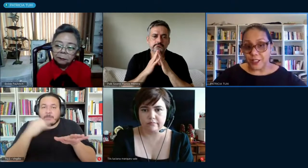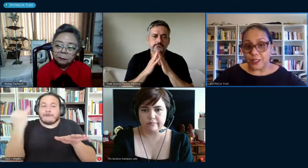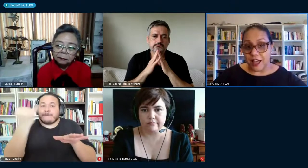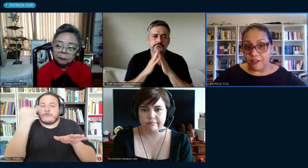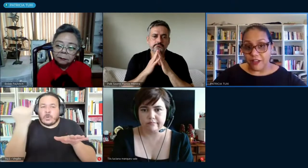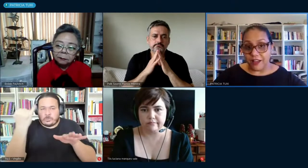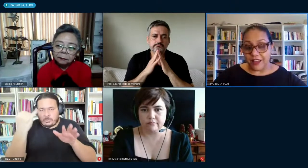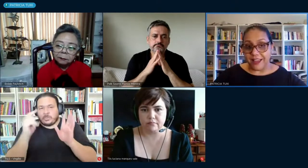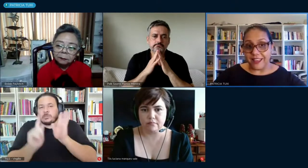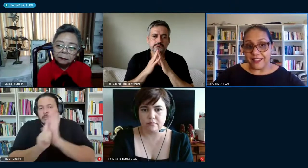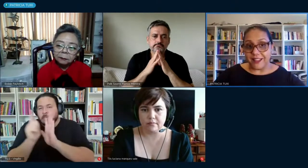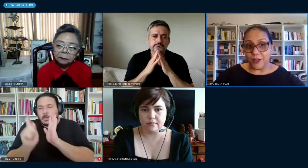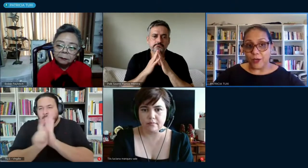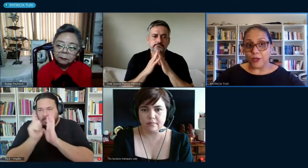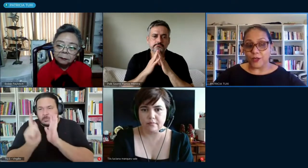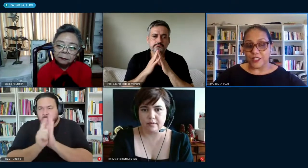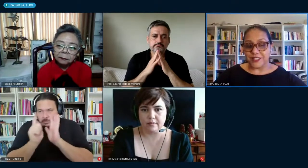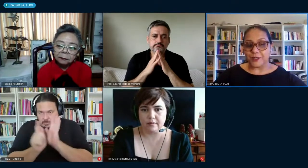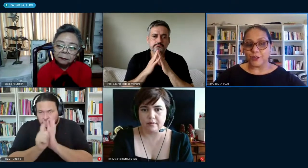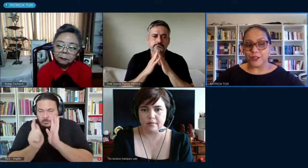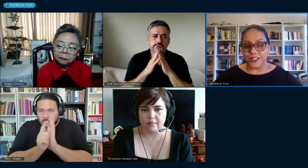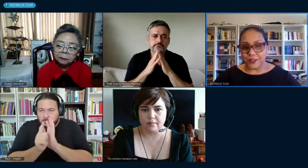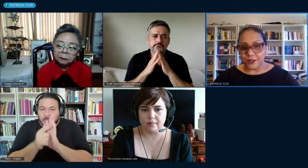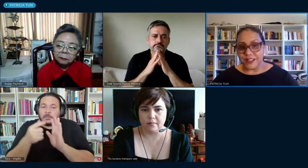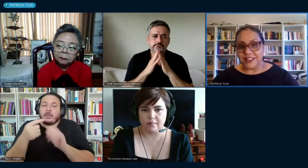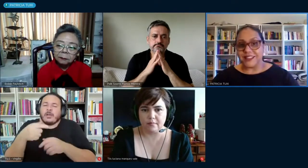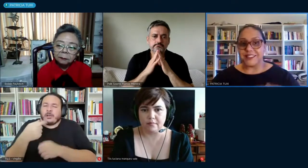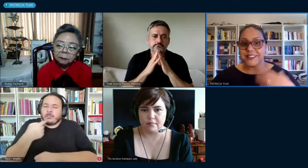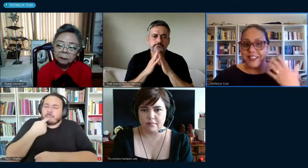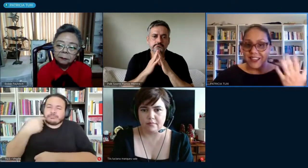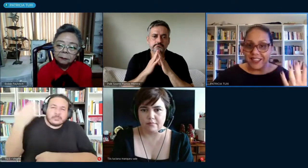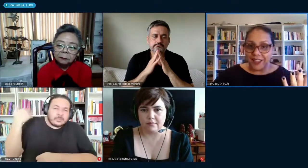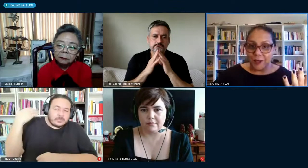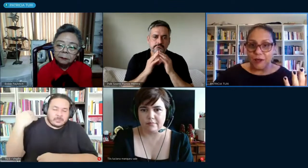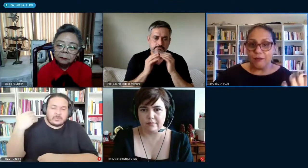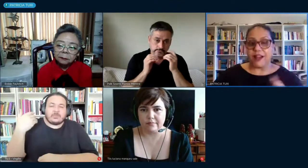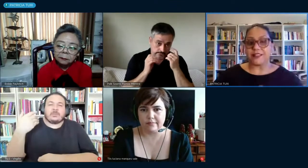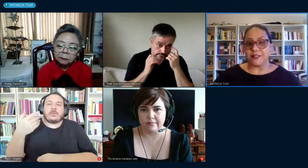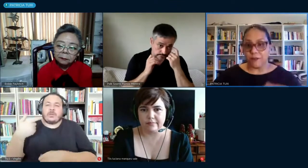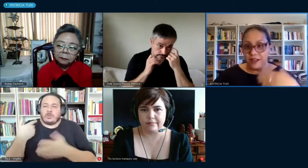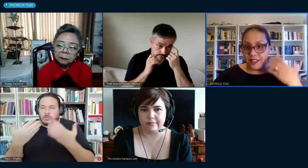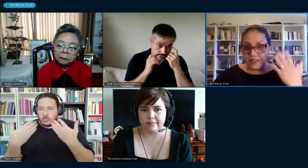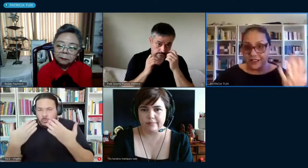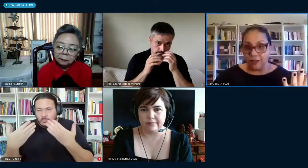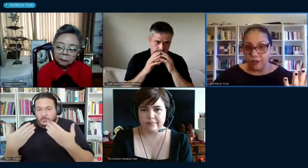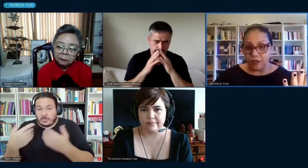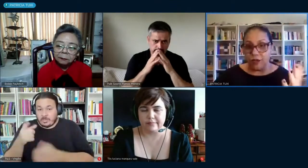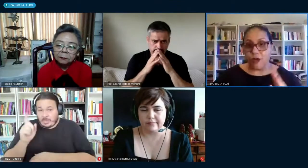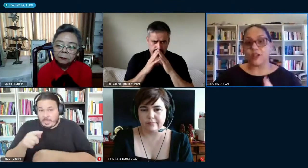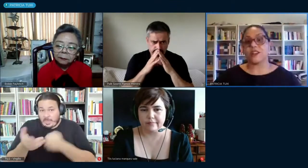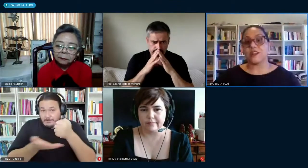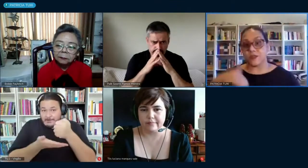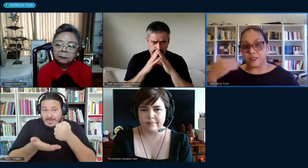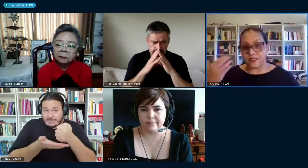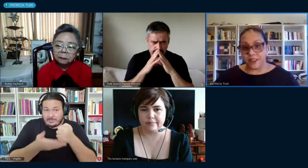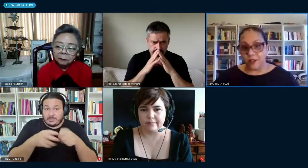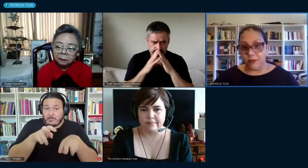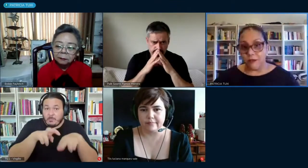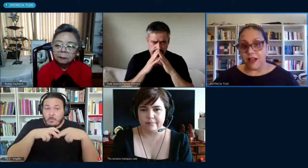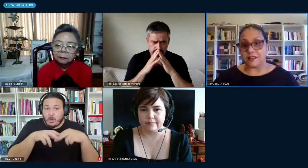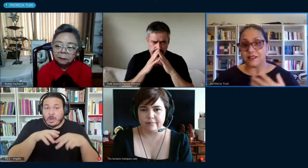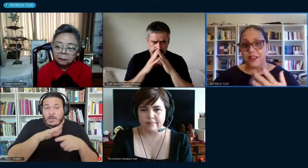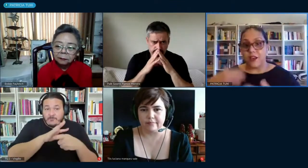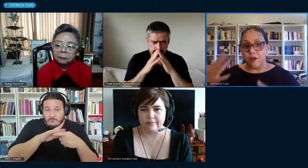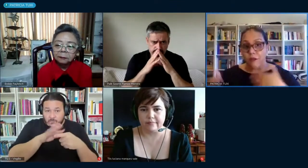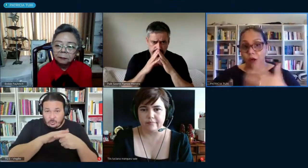a gente estava ainda outro dia discutindo se seria uma base pela questão fonológica ou se seria